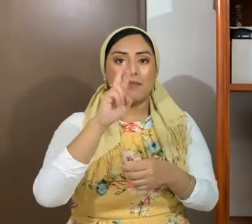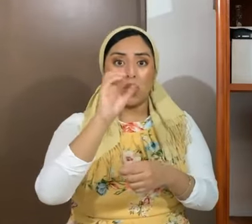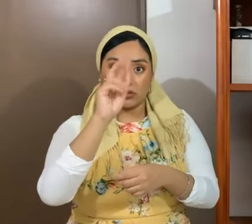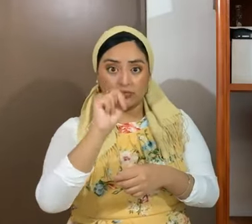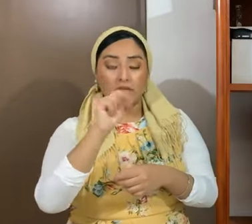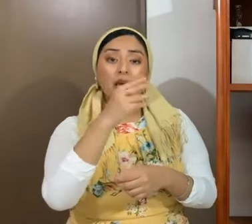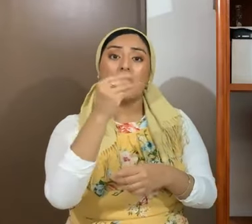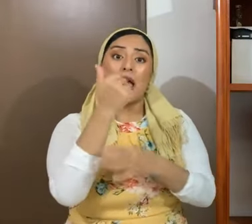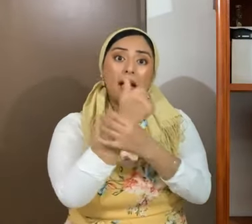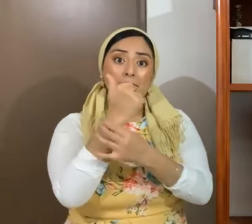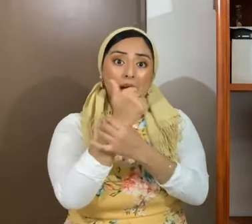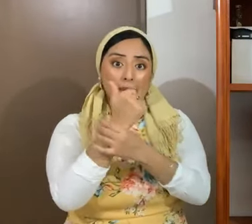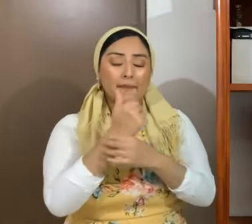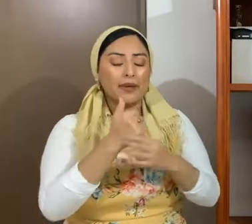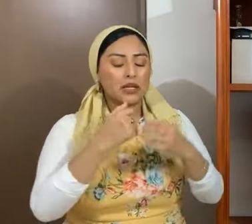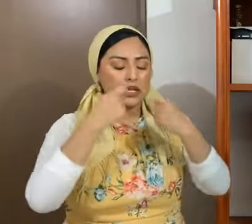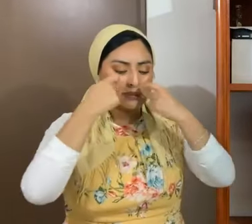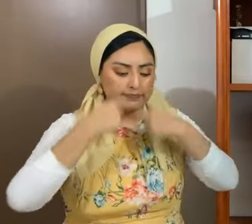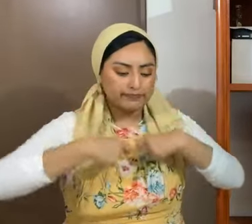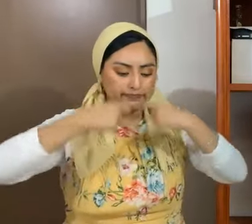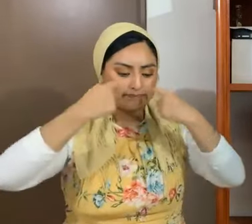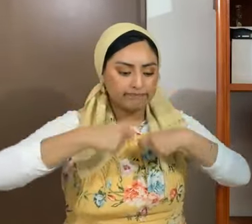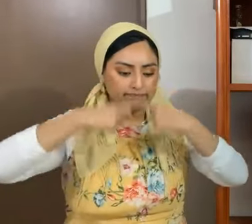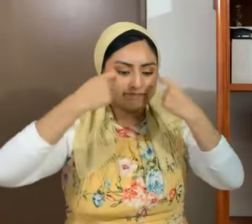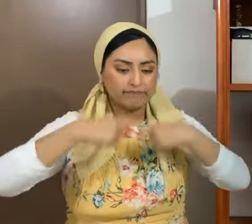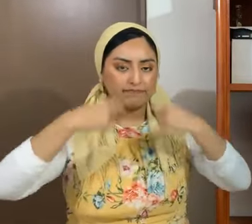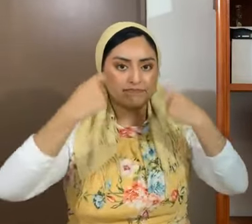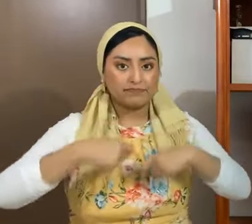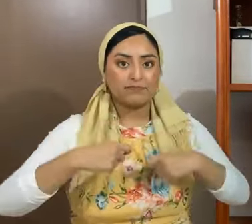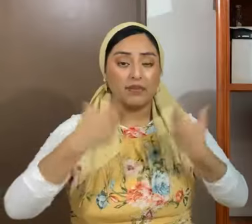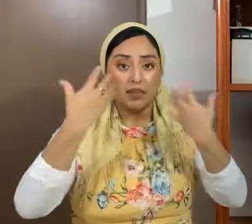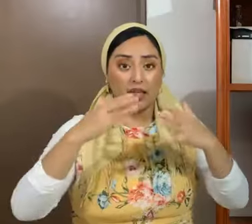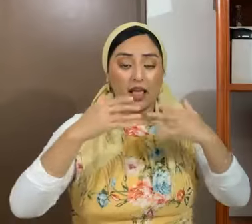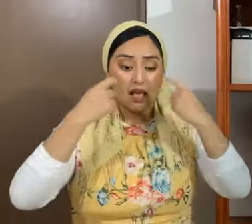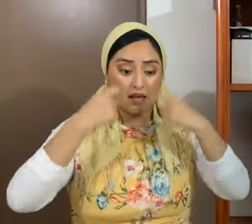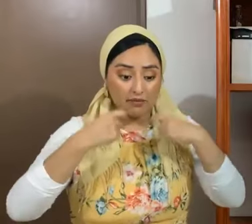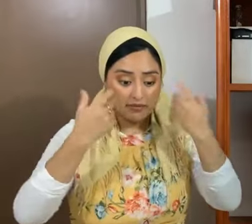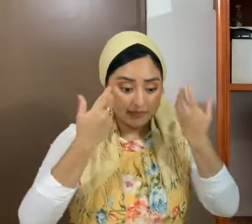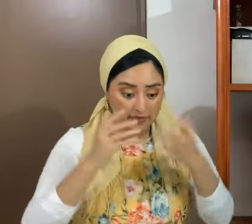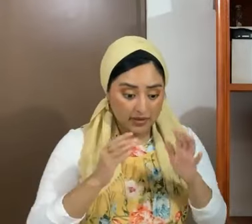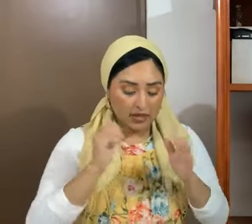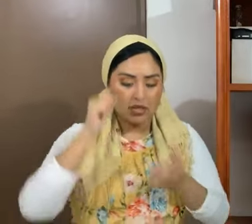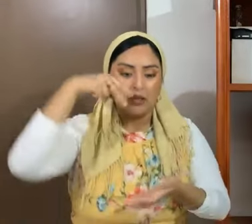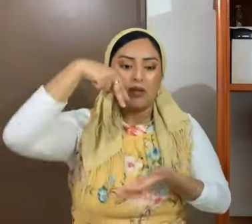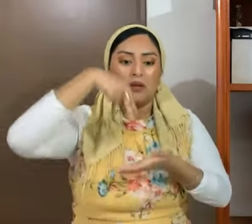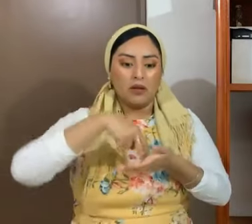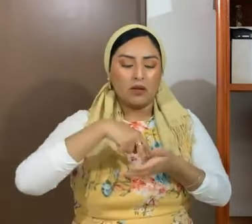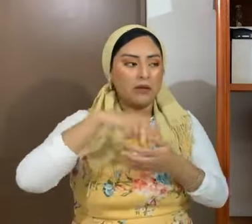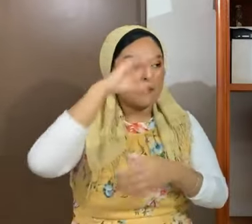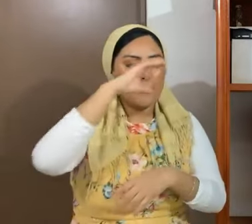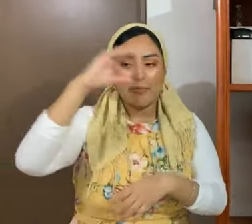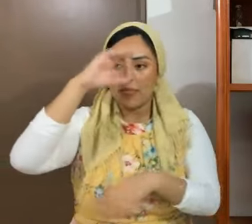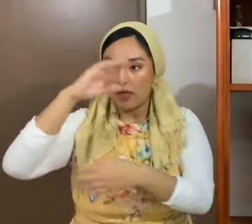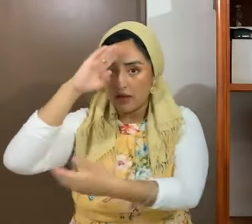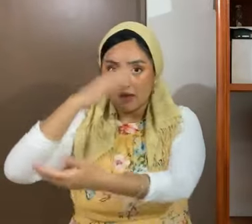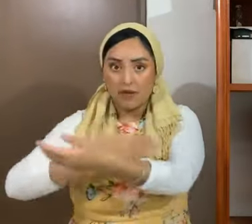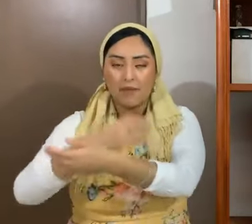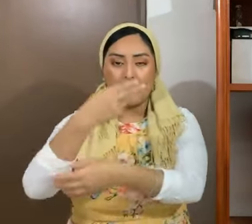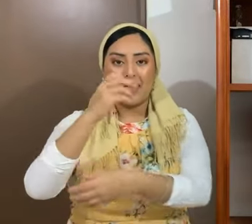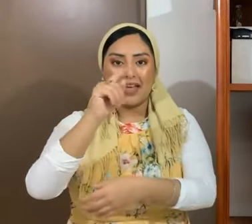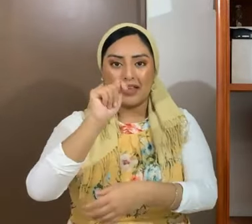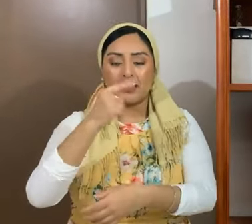y vino Abraham a hacer duelo por Sara y a llorarla. Y se levantó Abraham de delante de su muerta y habló a los hijos de Het,